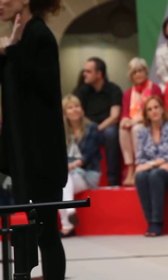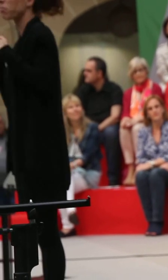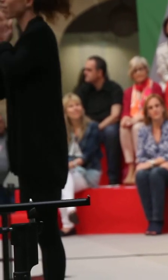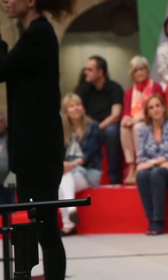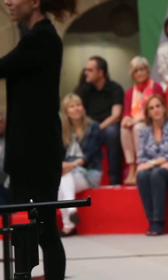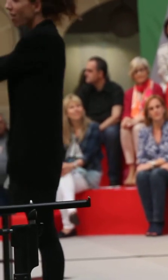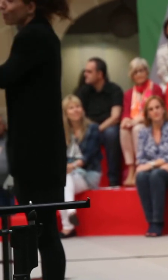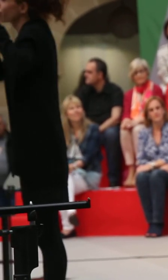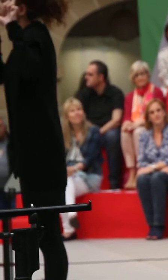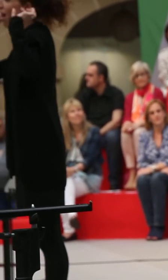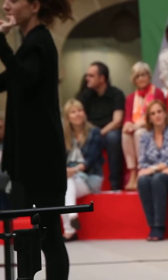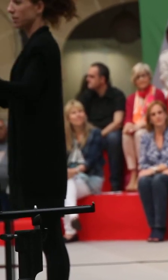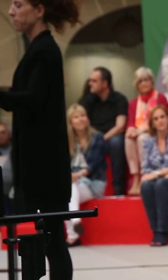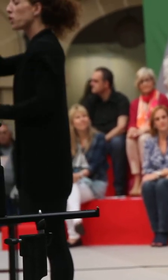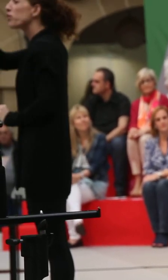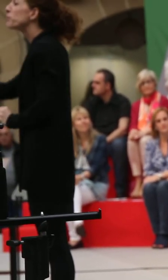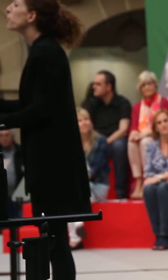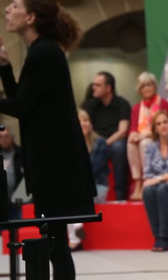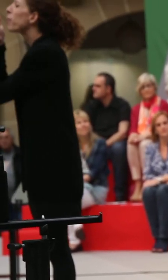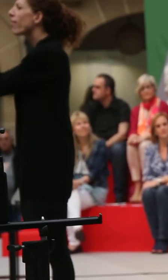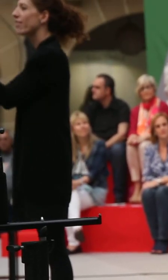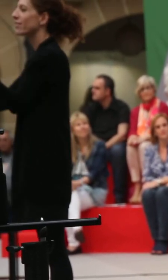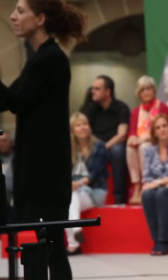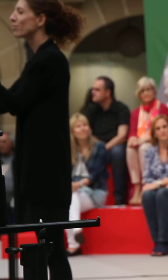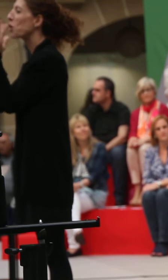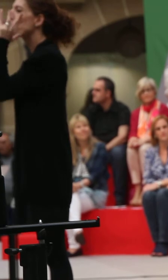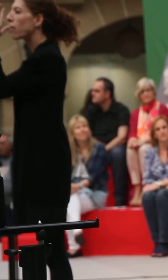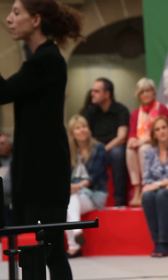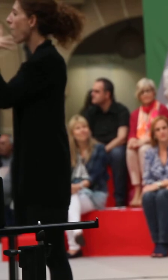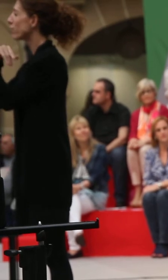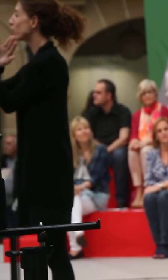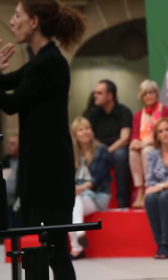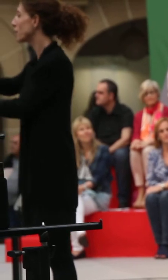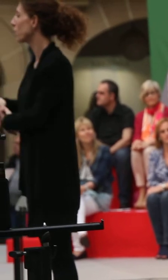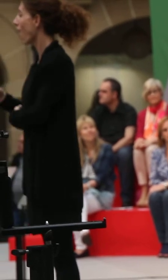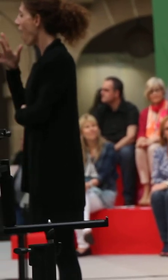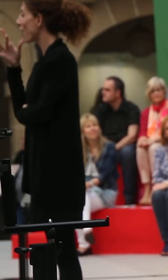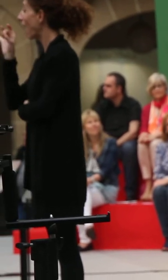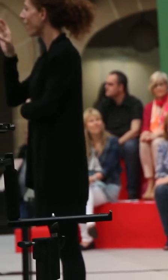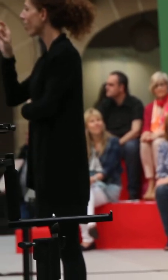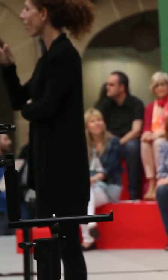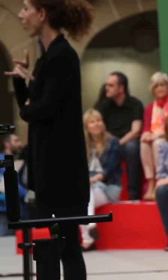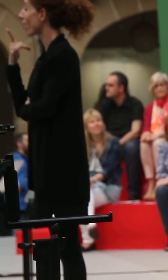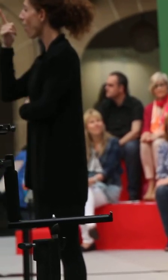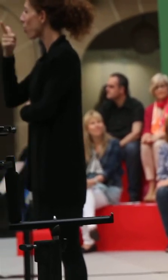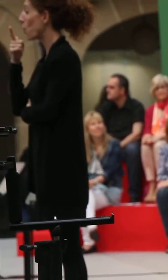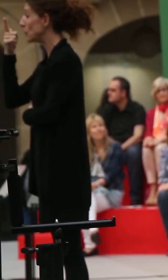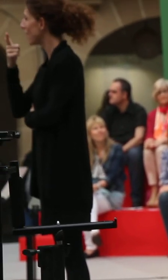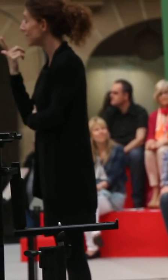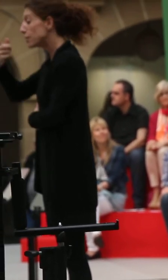presentación. Hoy os pido, por tanto, desde aquí un último esfuerzo. 15 días para coger con fuerza la última